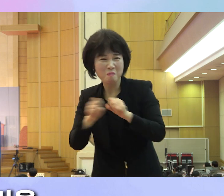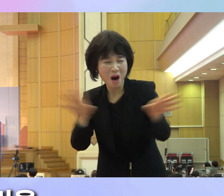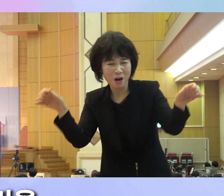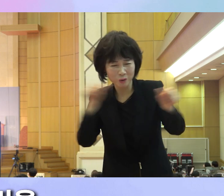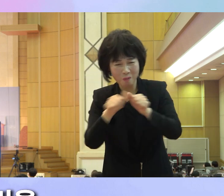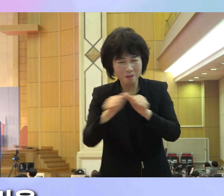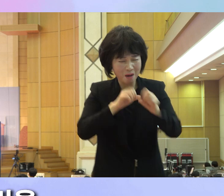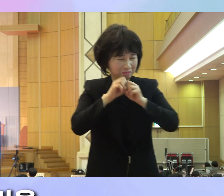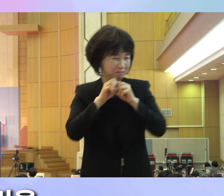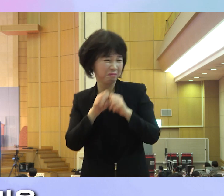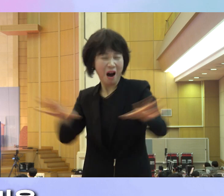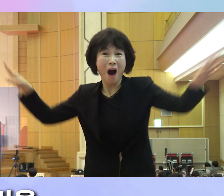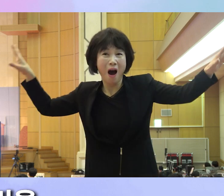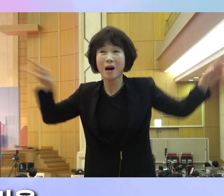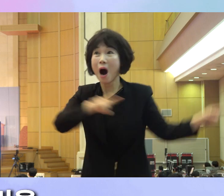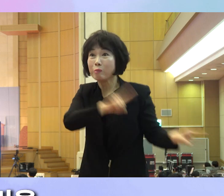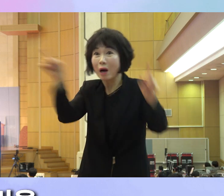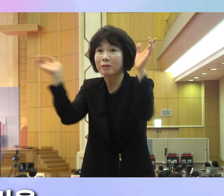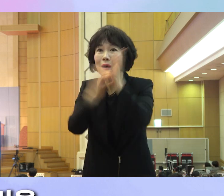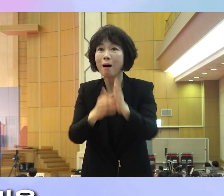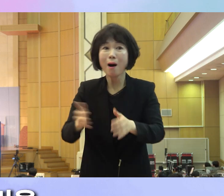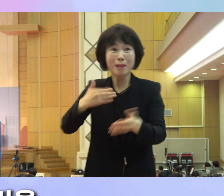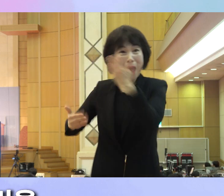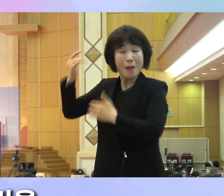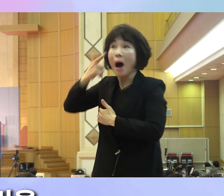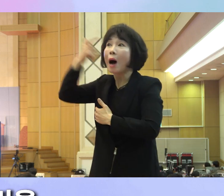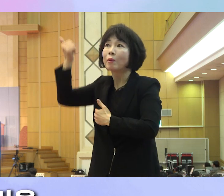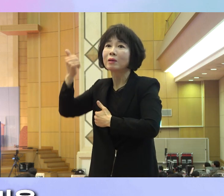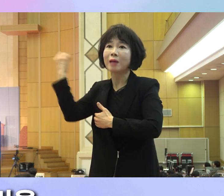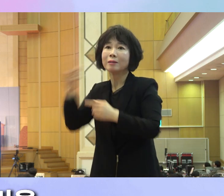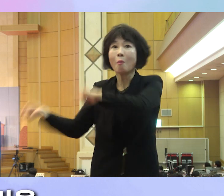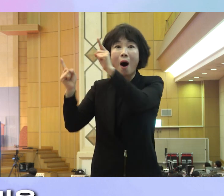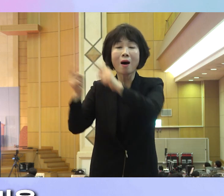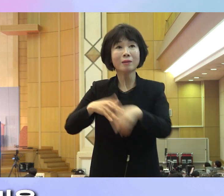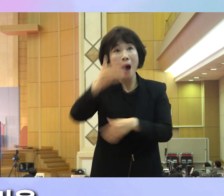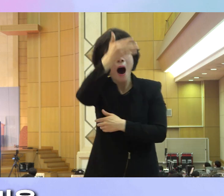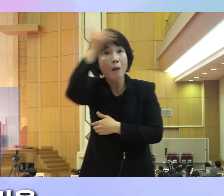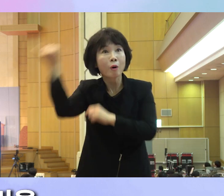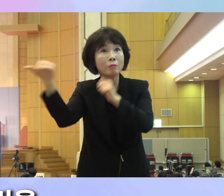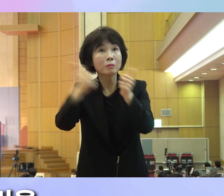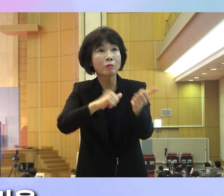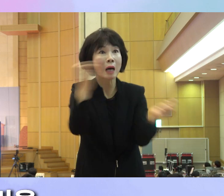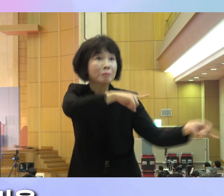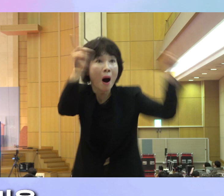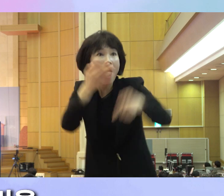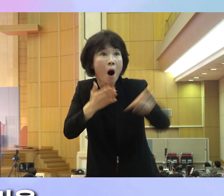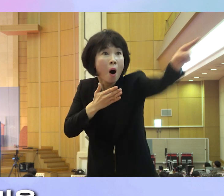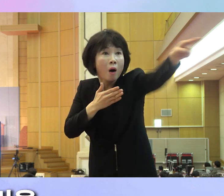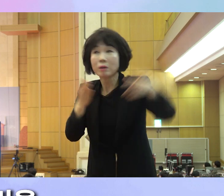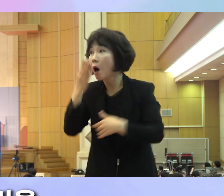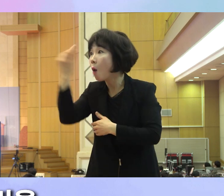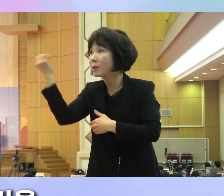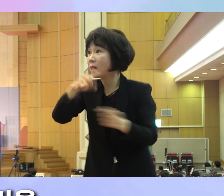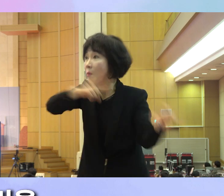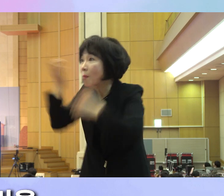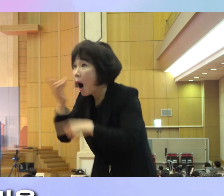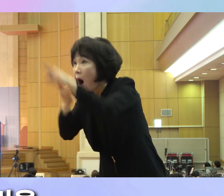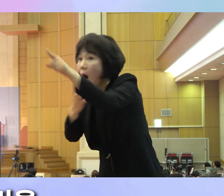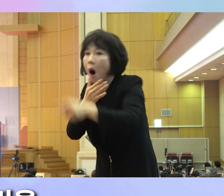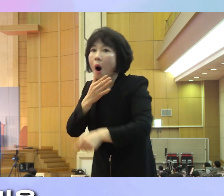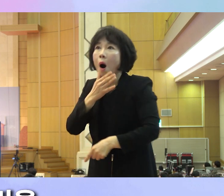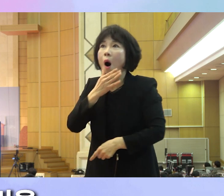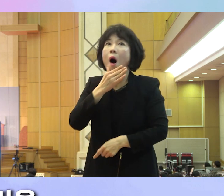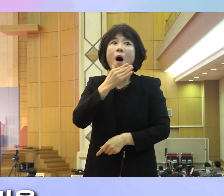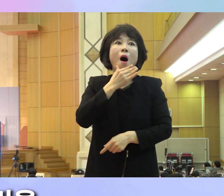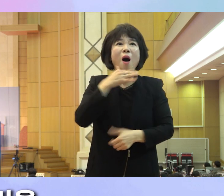시작하는데 와서 보니까 우리 아버지가 살아나고 우리 할아버지가 살아나고 우리 할머니가 살아나고 우리 어머니가 살아나고 막 살아나서